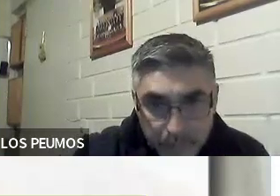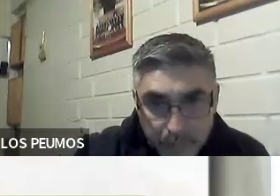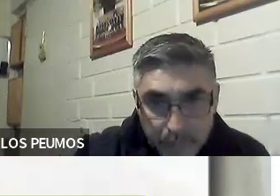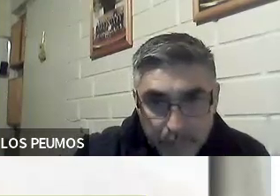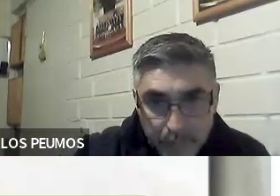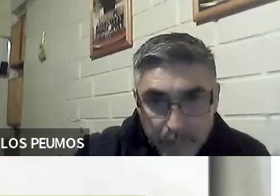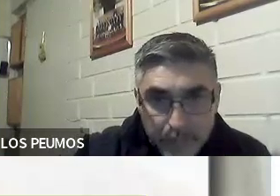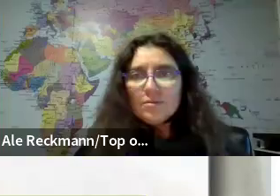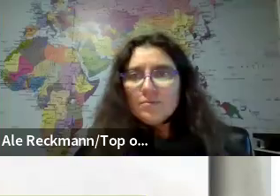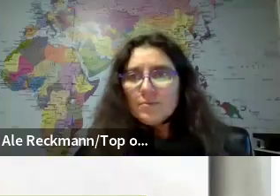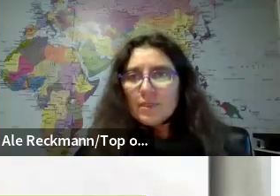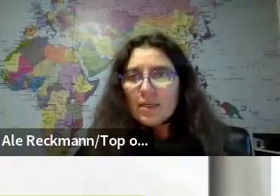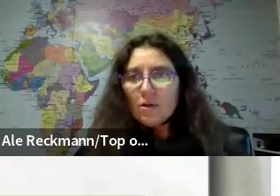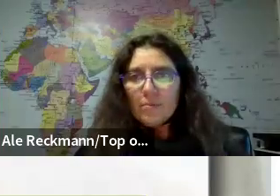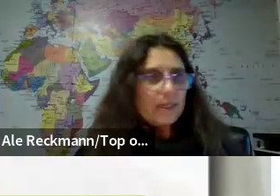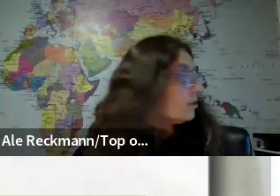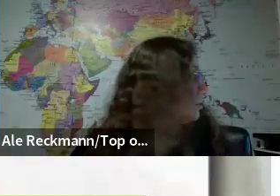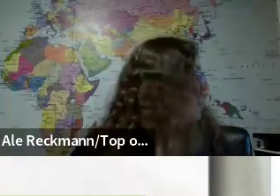Este es el caso del operario.